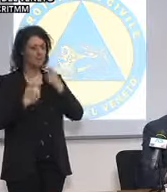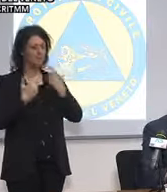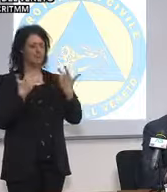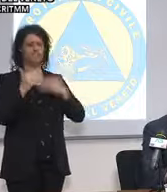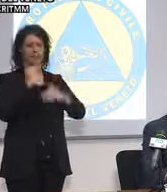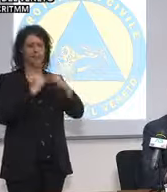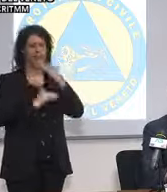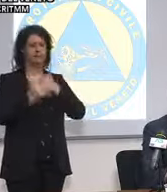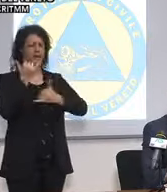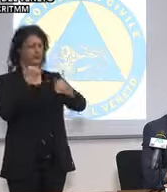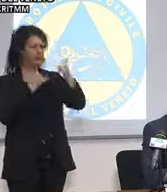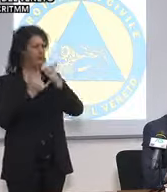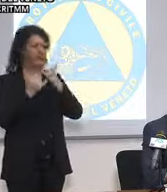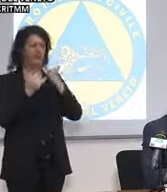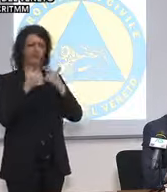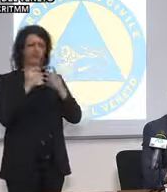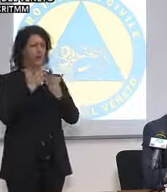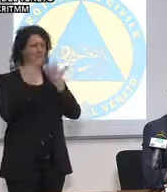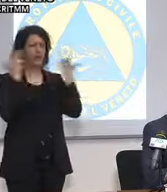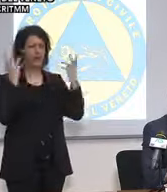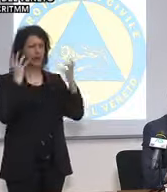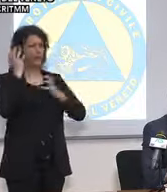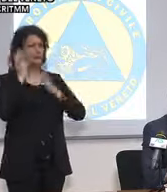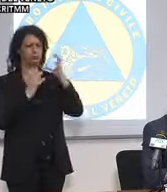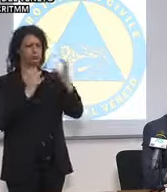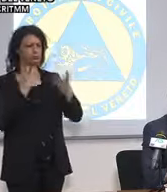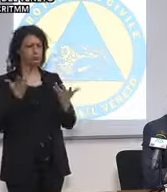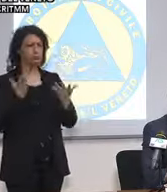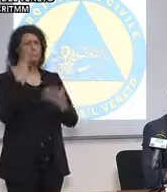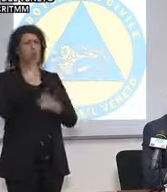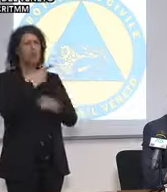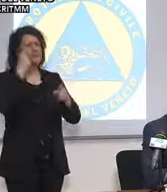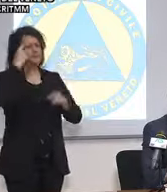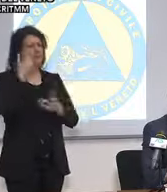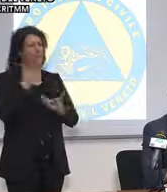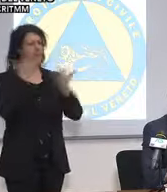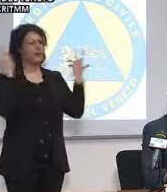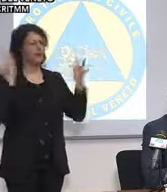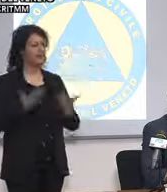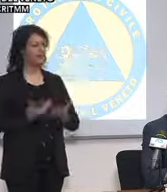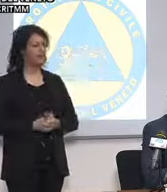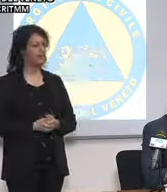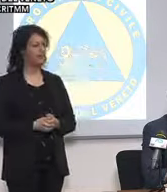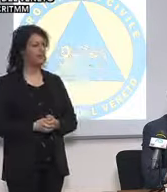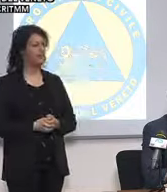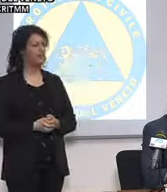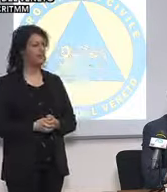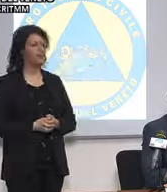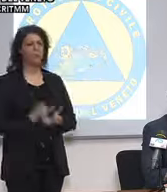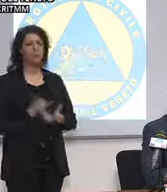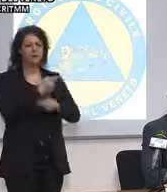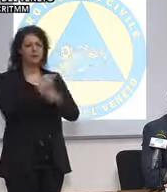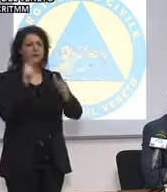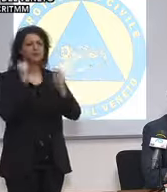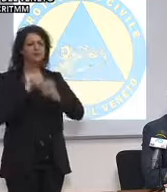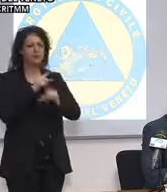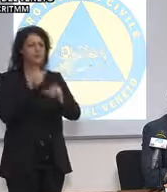mail, telefonate, messaggi, e c'è una ricerca di chiarimento, una necessità di